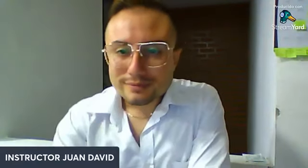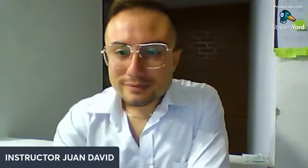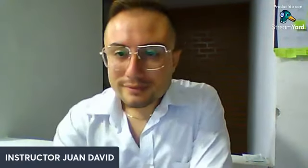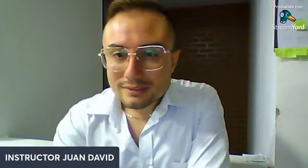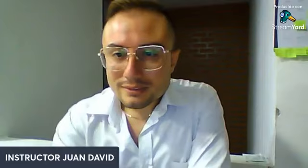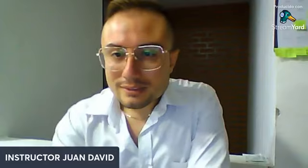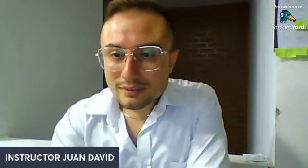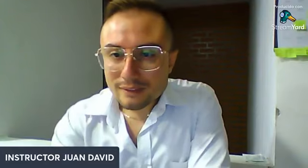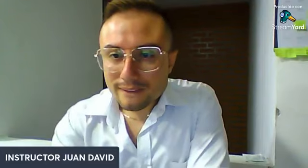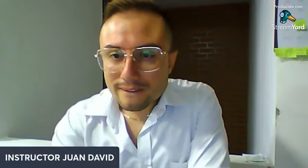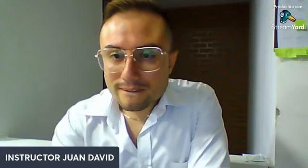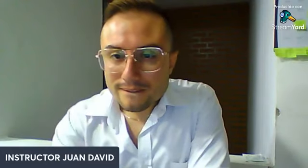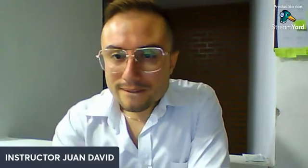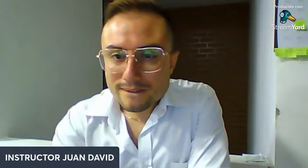Niño Dios.